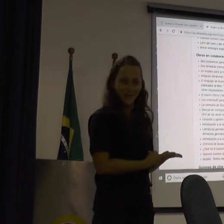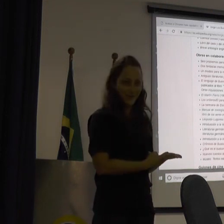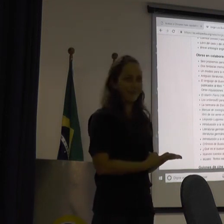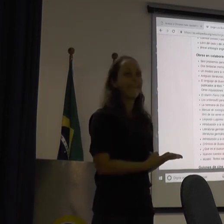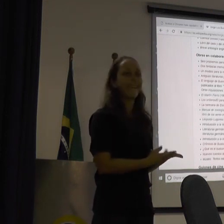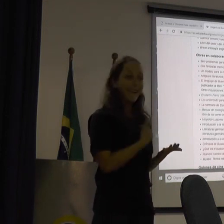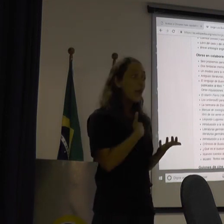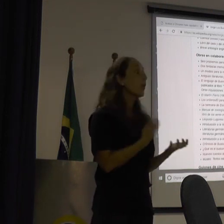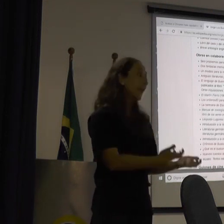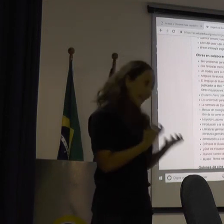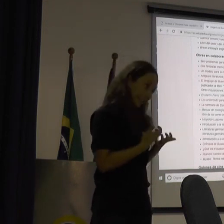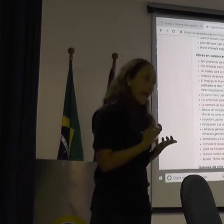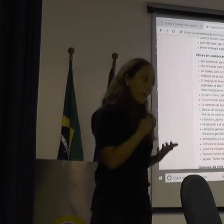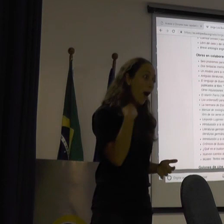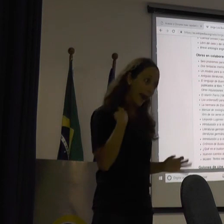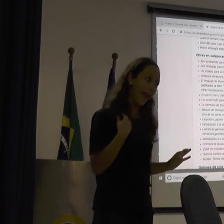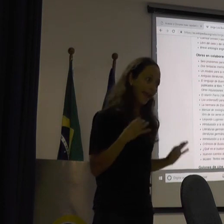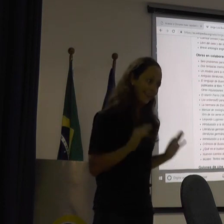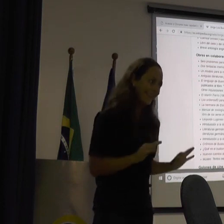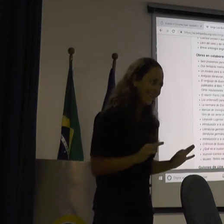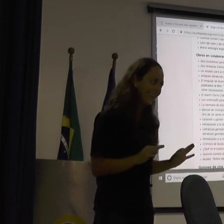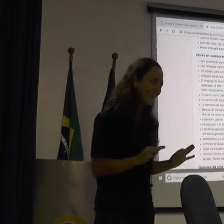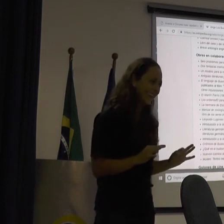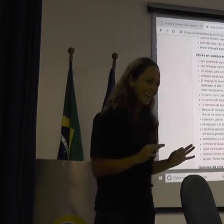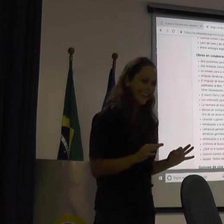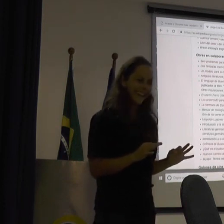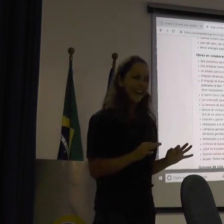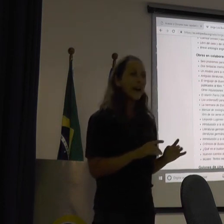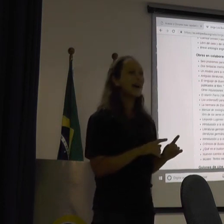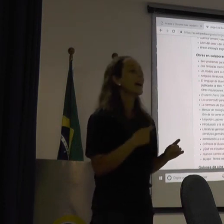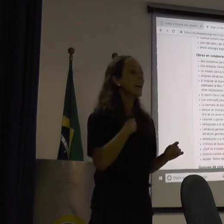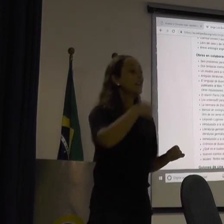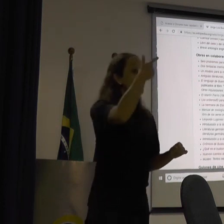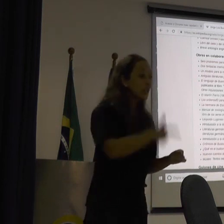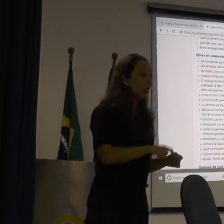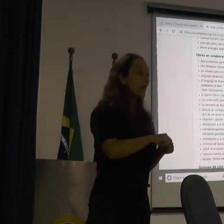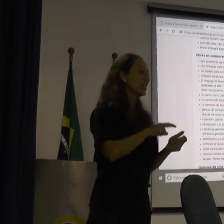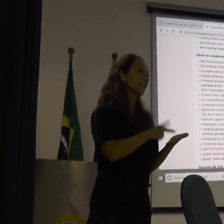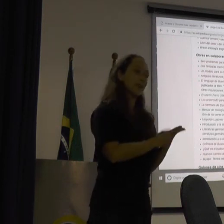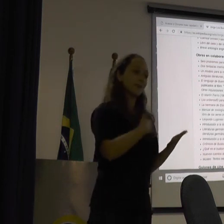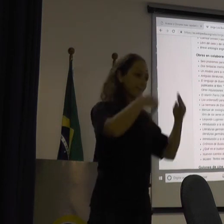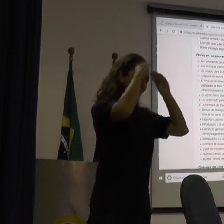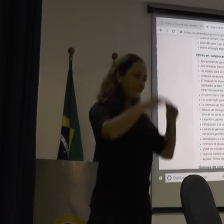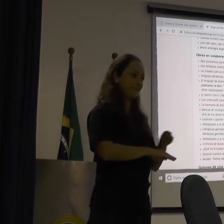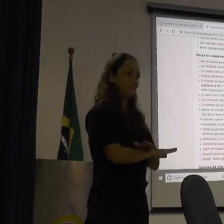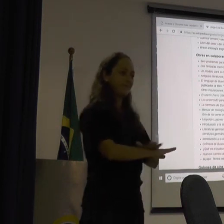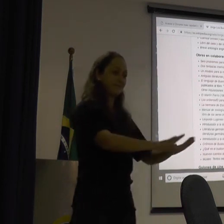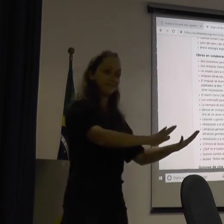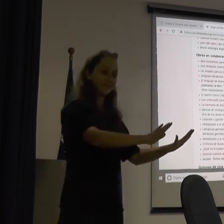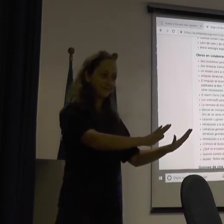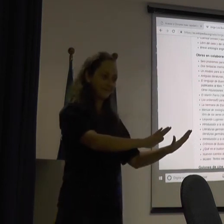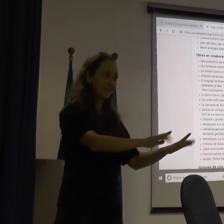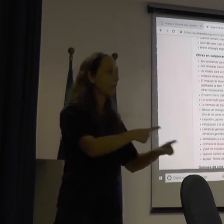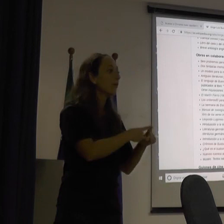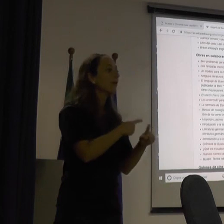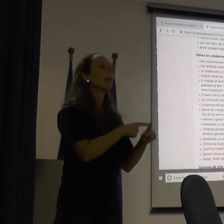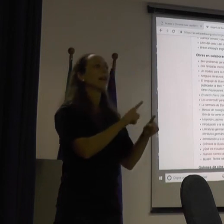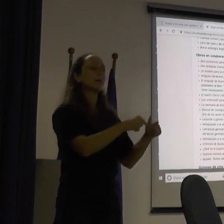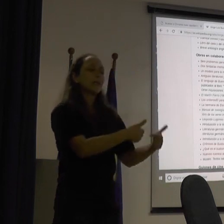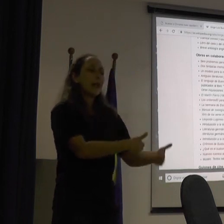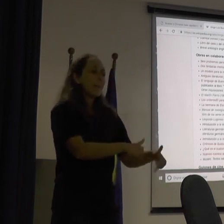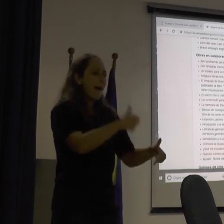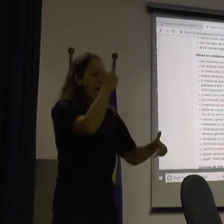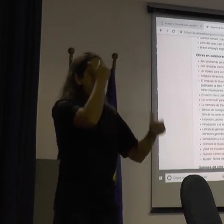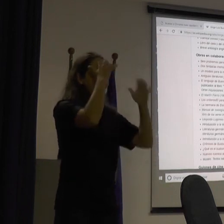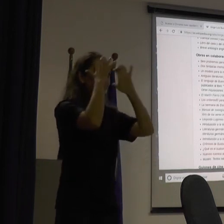Eu quis morrer naquele momento, inclusive, e não vou fazer nunca mais, porque realmente é um trabalho